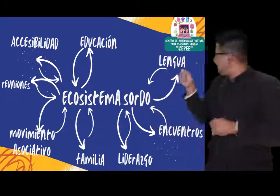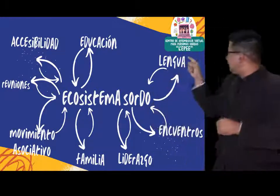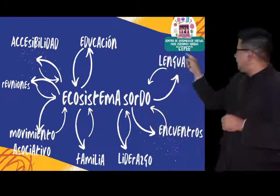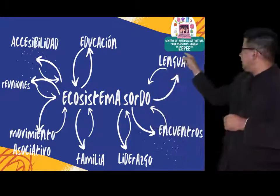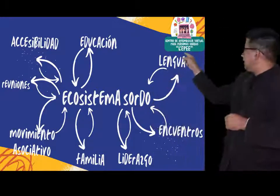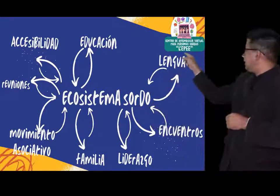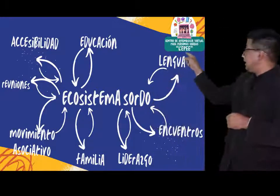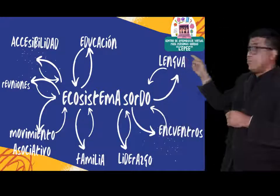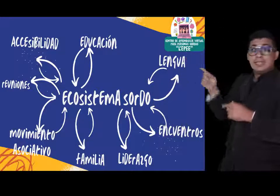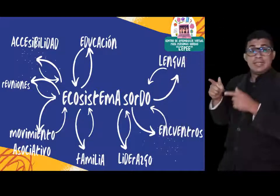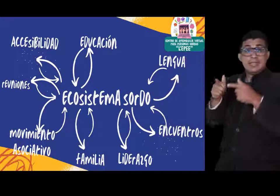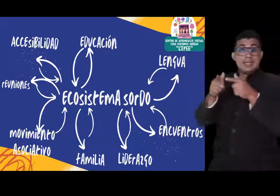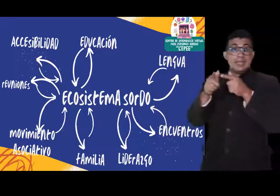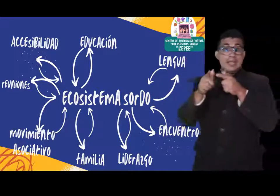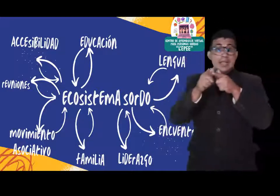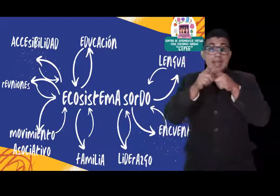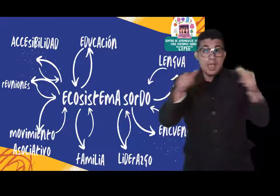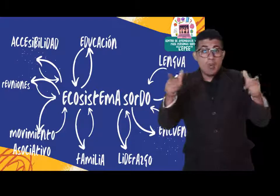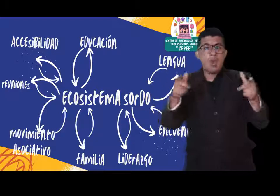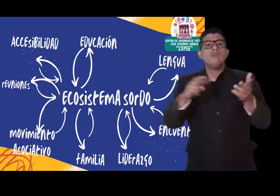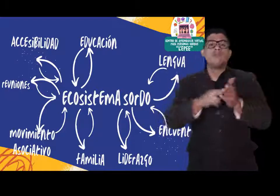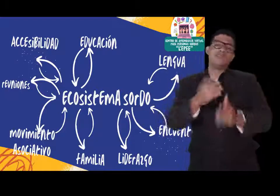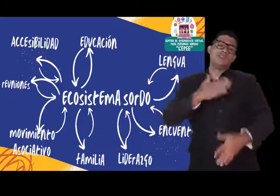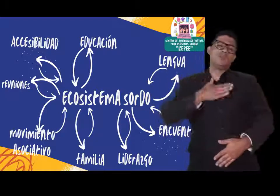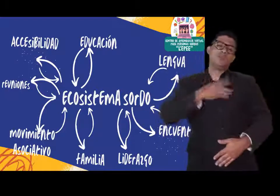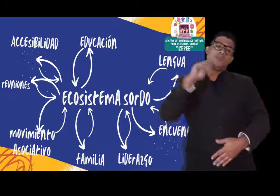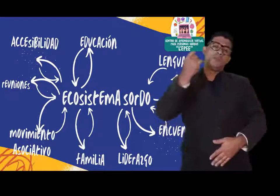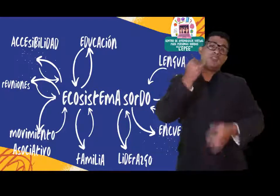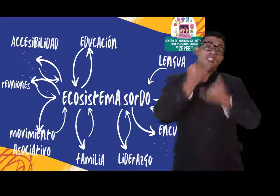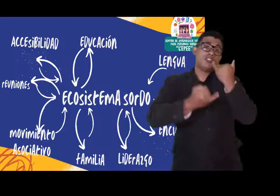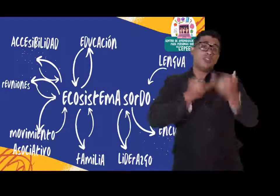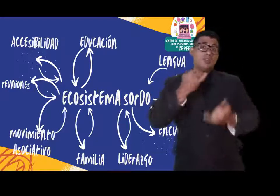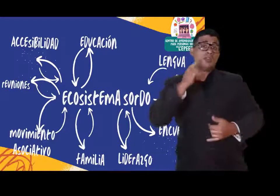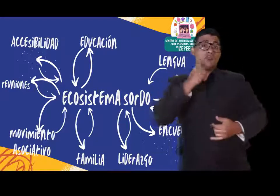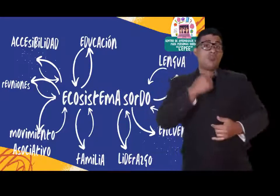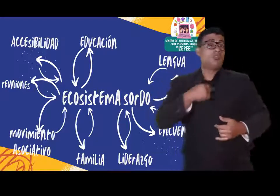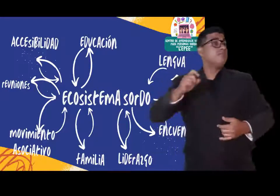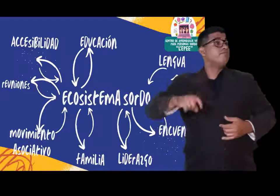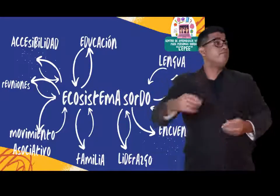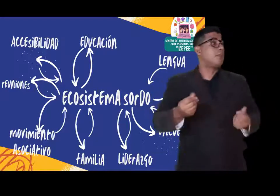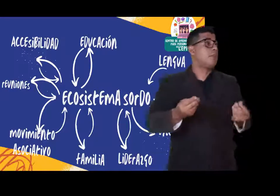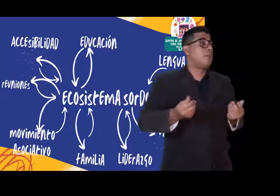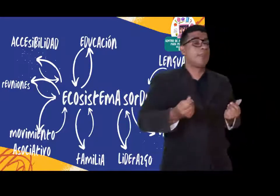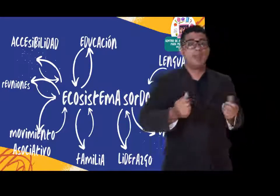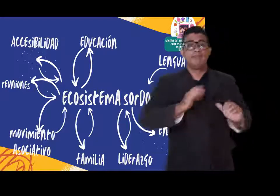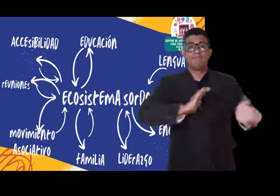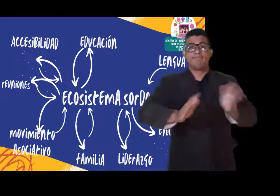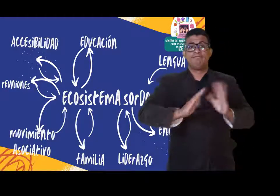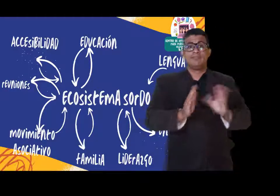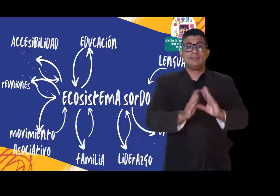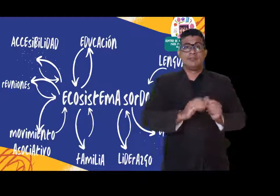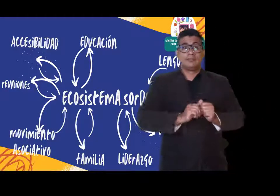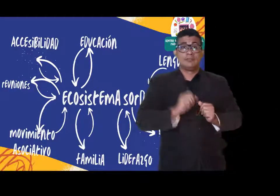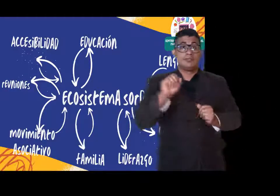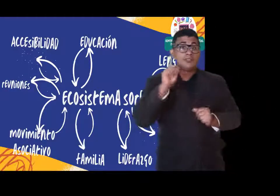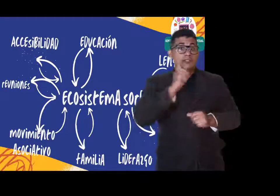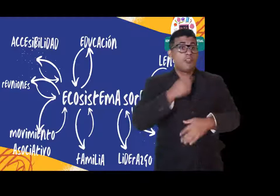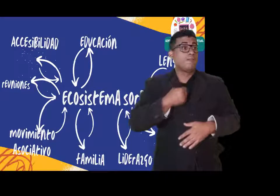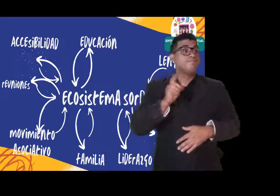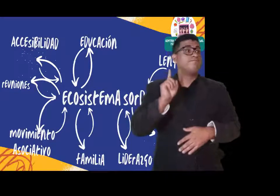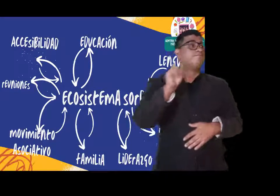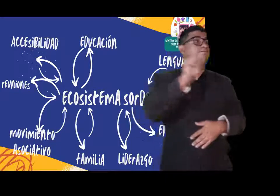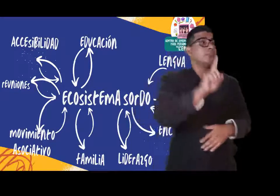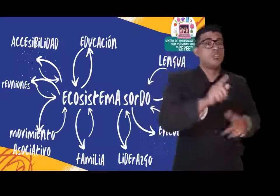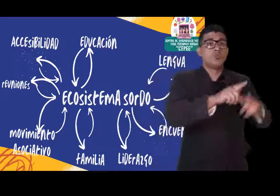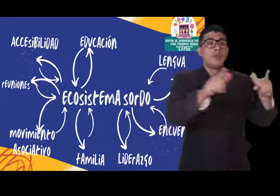desarrolla, su identidad se desarrolla. Y ahora, por ejemplo, en el tema de la lengua, sí, la lengua es algo